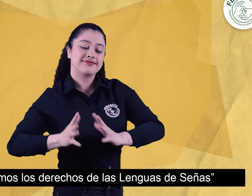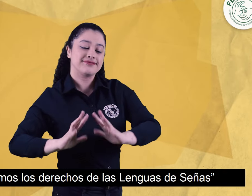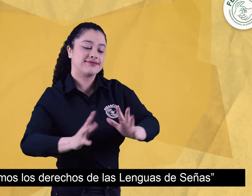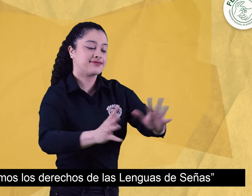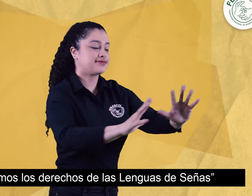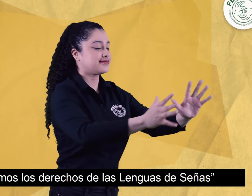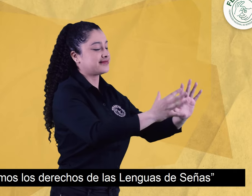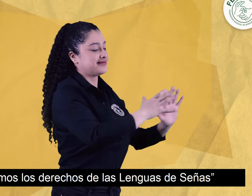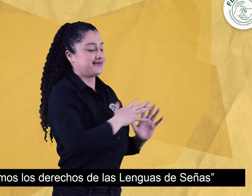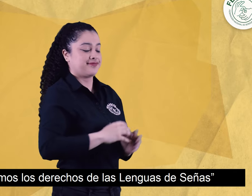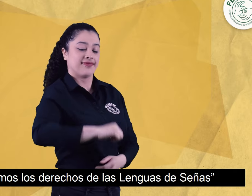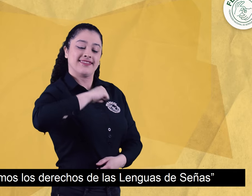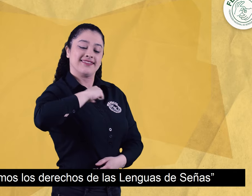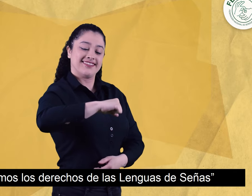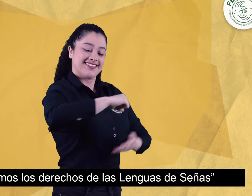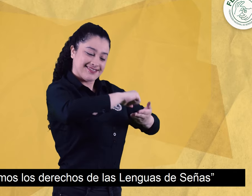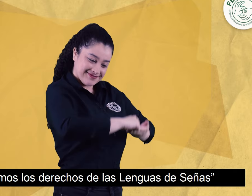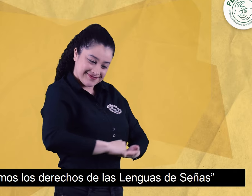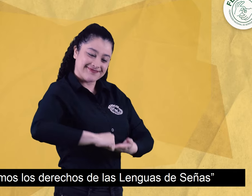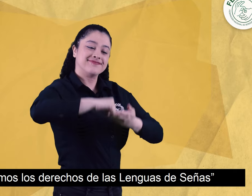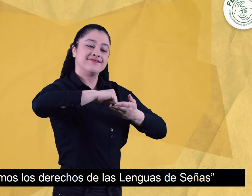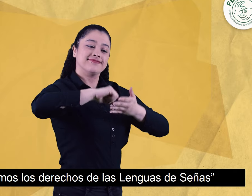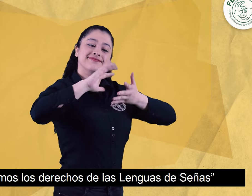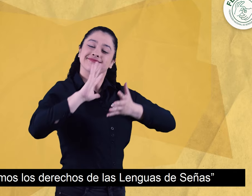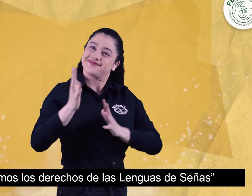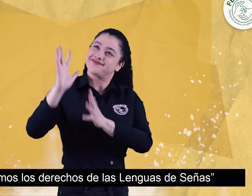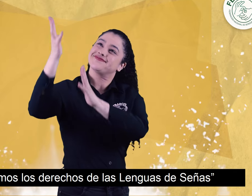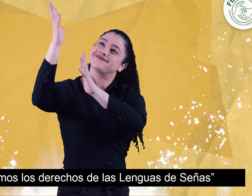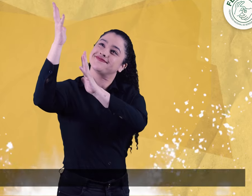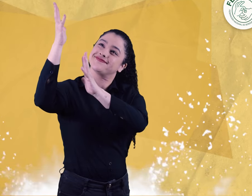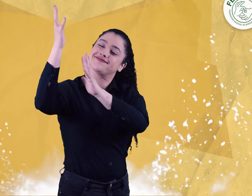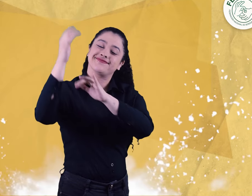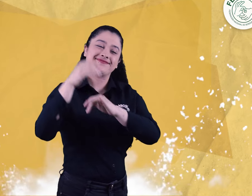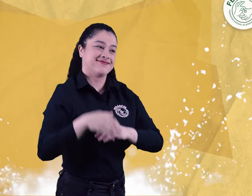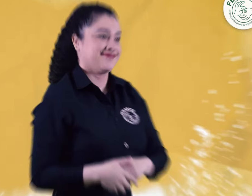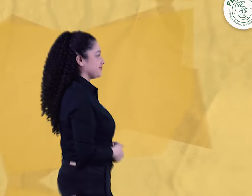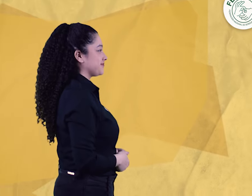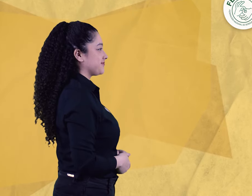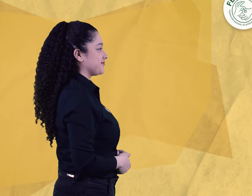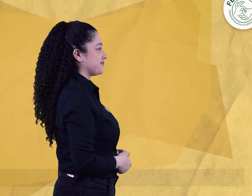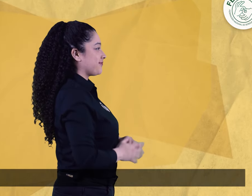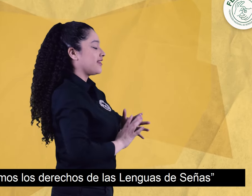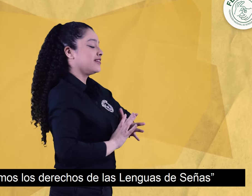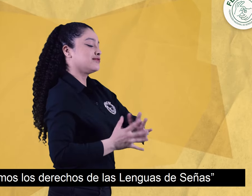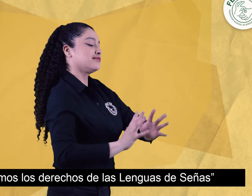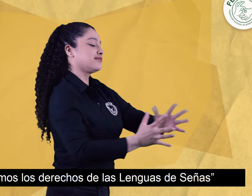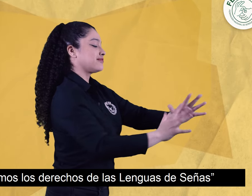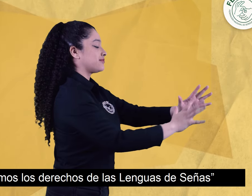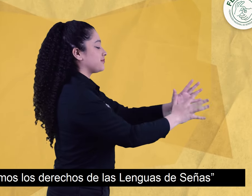demos los derechos de las lenguas de señas realc demos